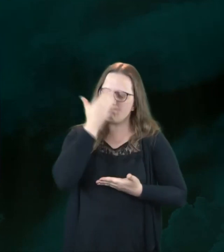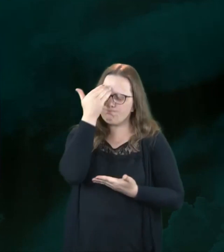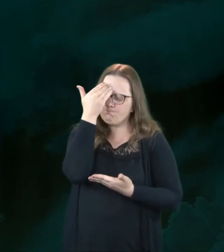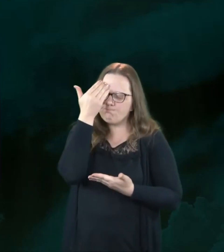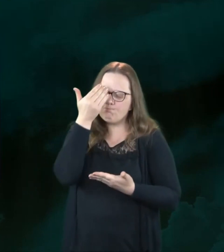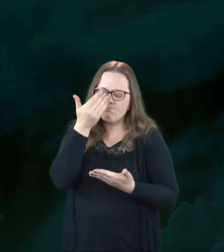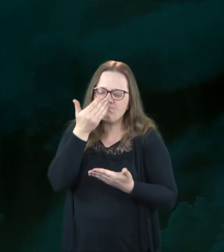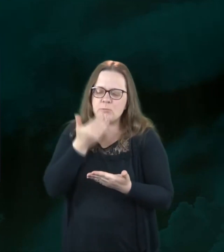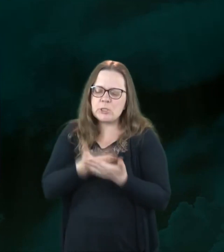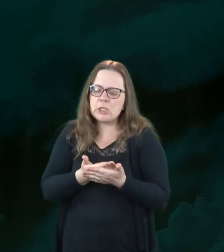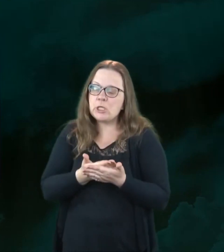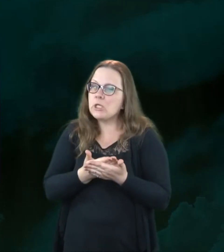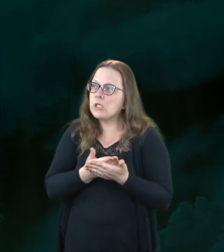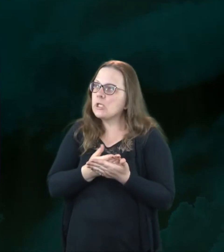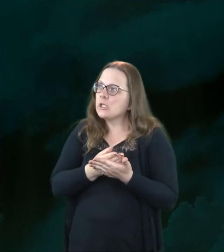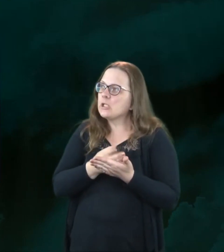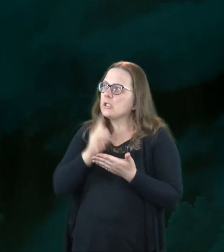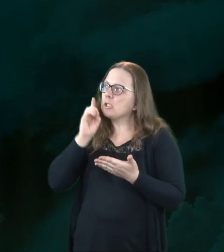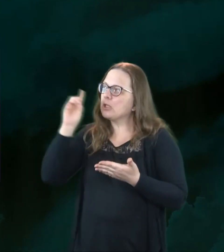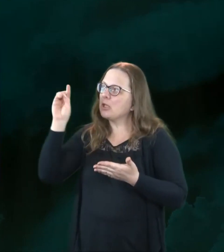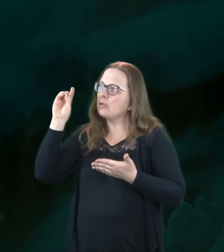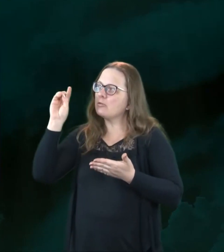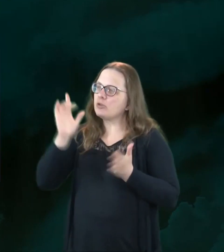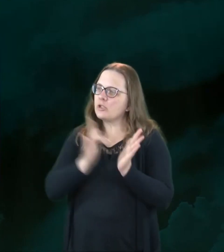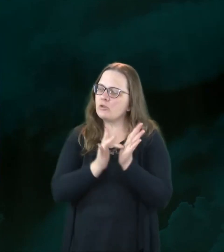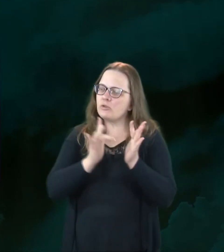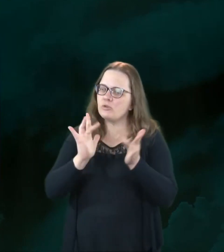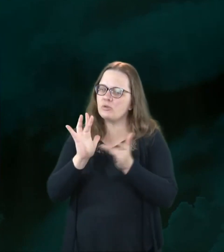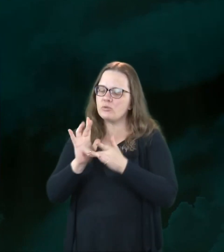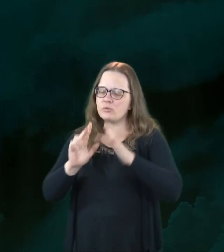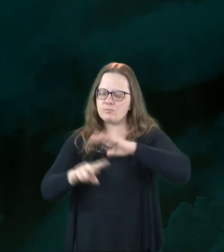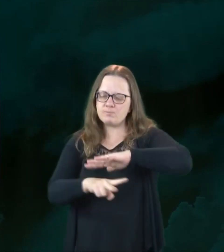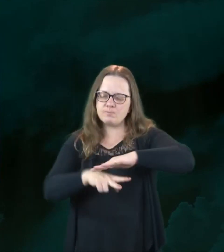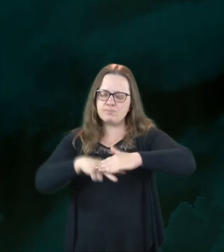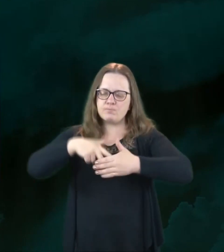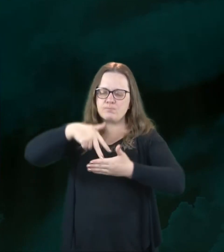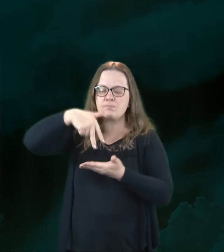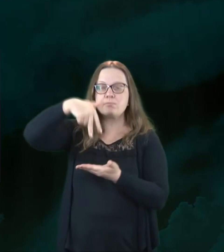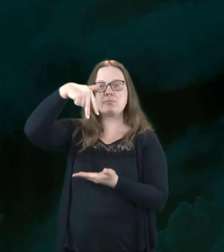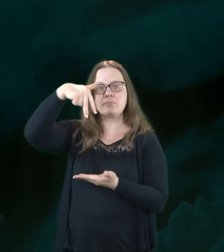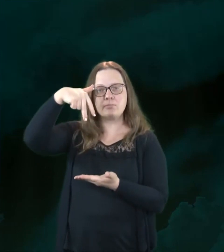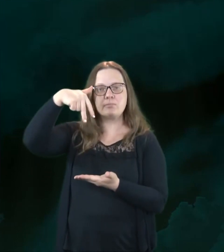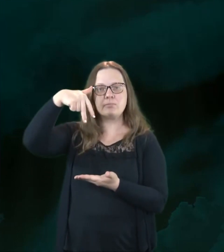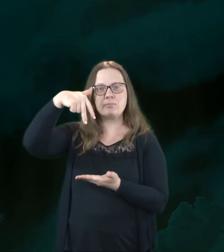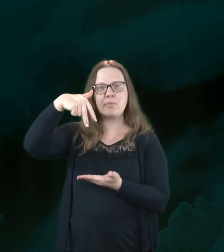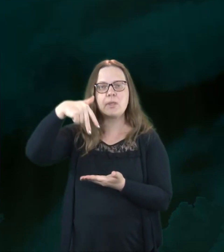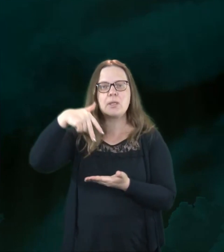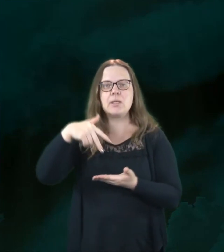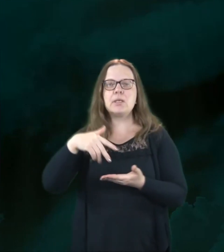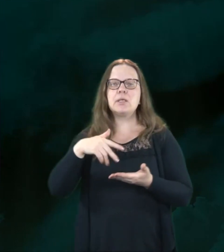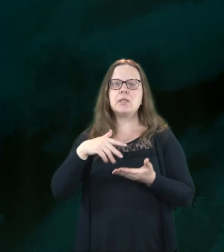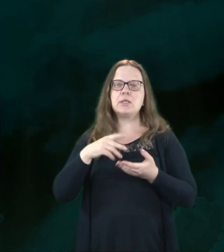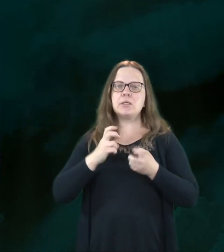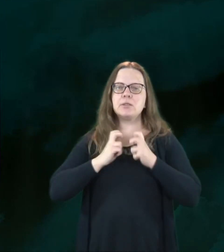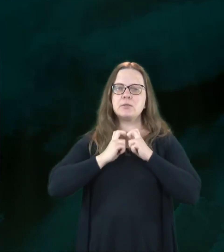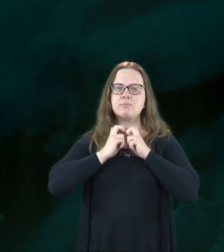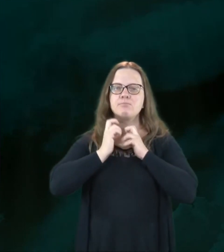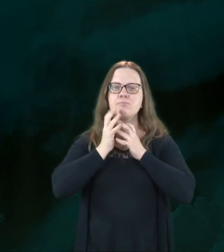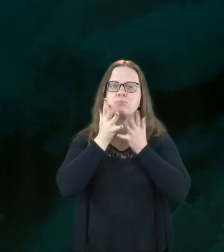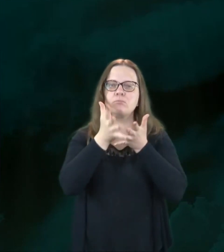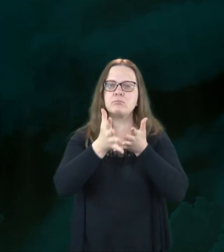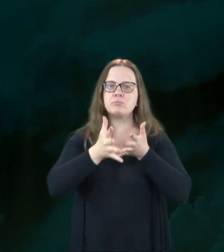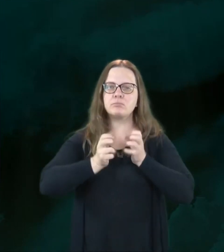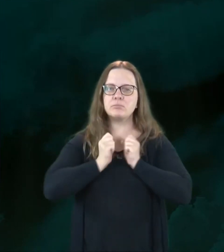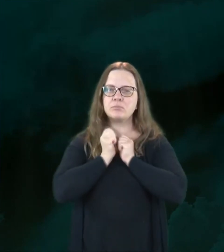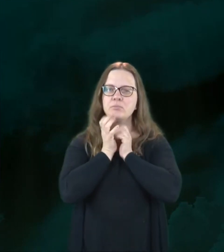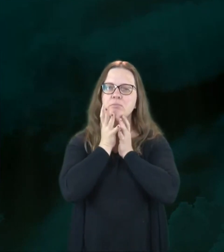que Deus o ressuscitou dentre os mortos. Por que Deus ressuscitou entre os mortos? É importante